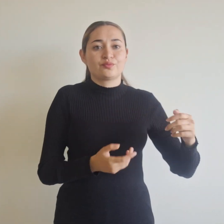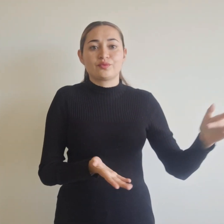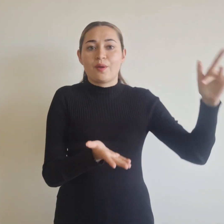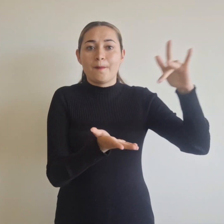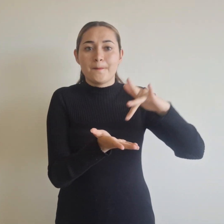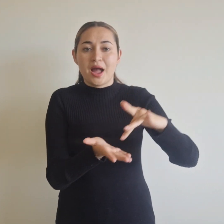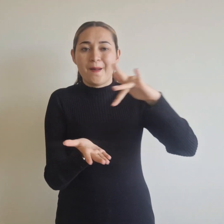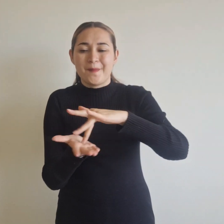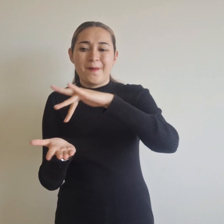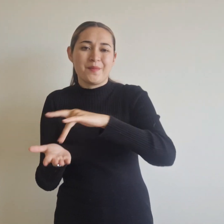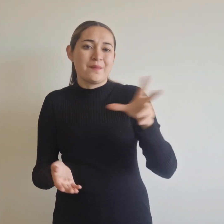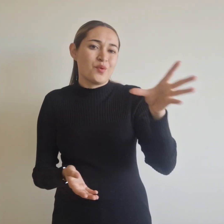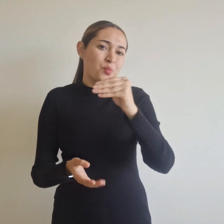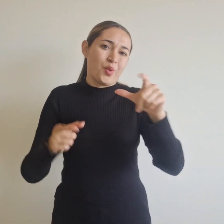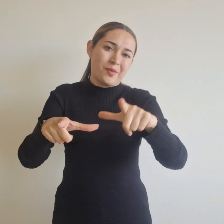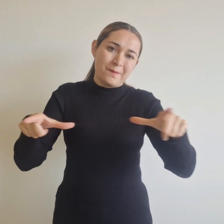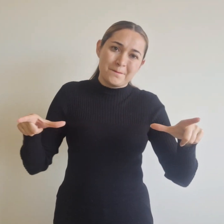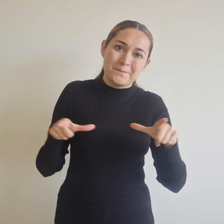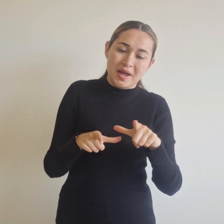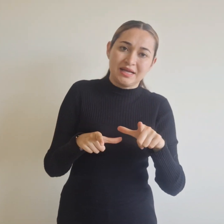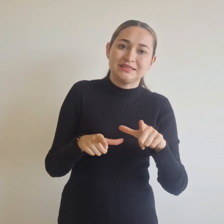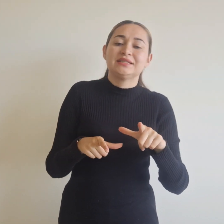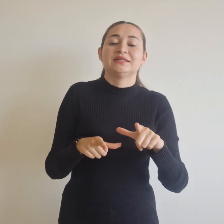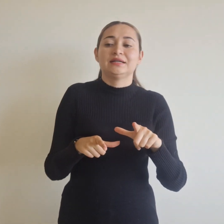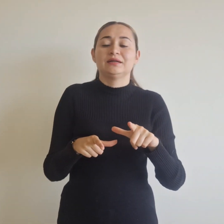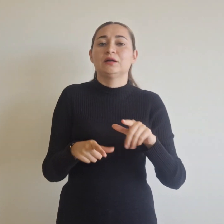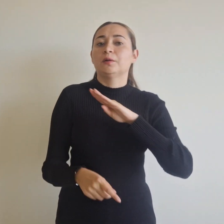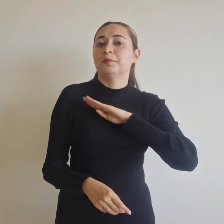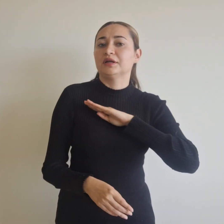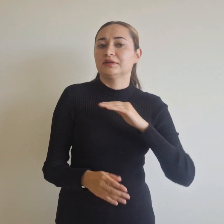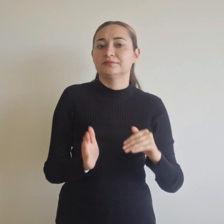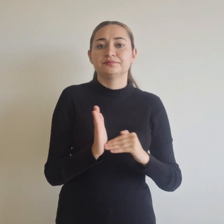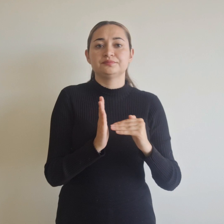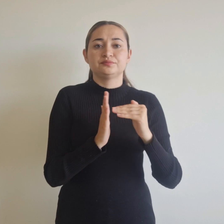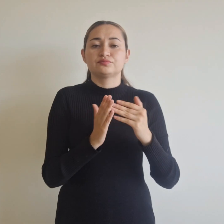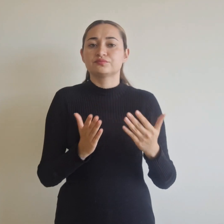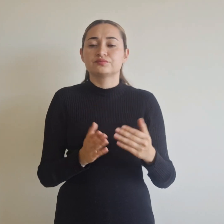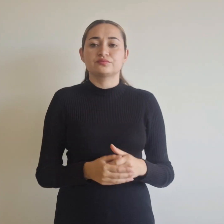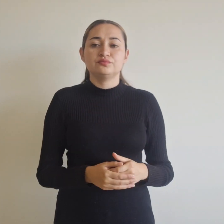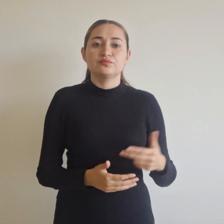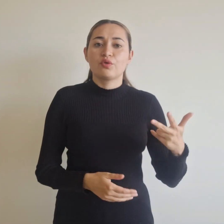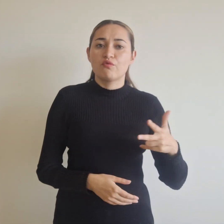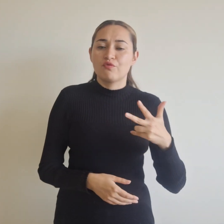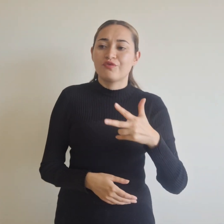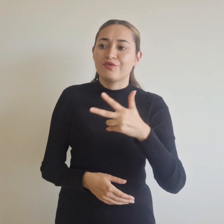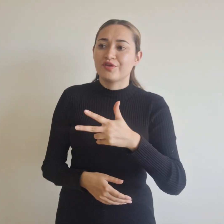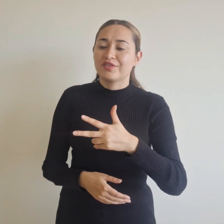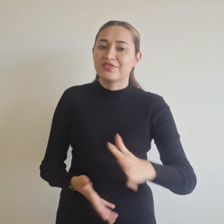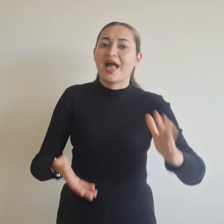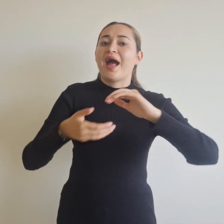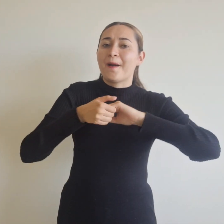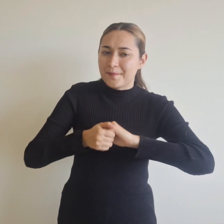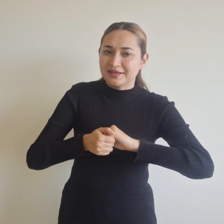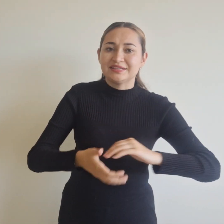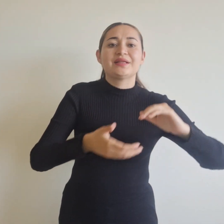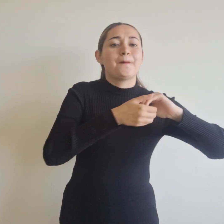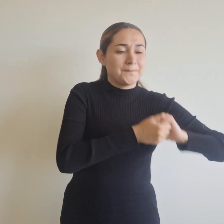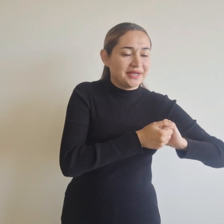se encuentran en el edificio municipal. Durante el paso por las oficinas saludaron a los funcionarios públicos que